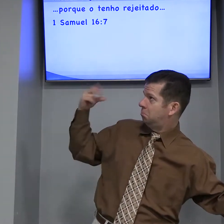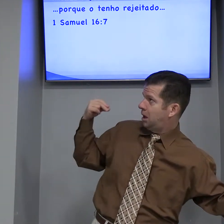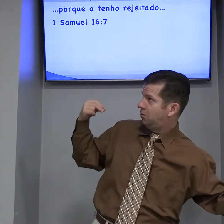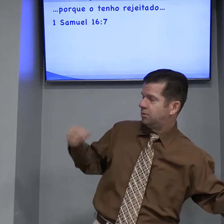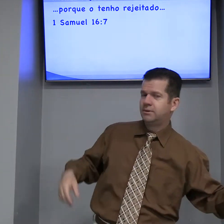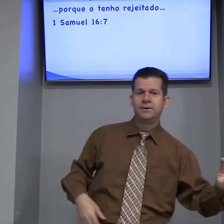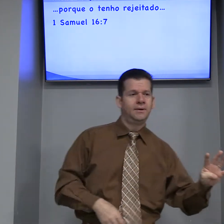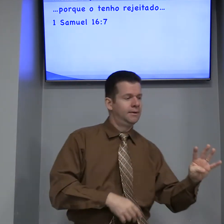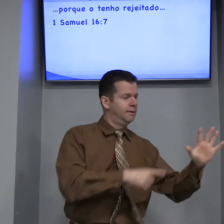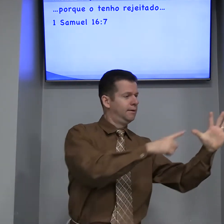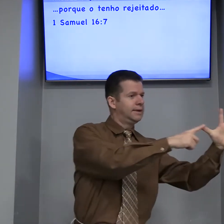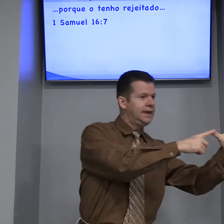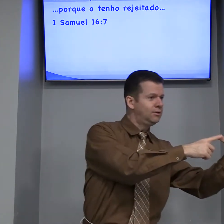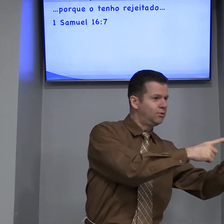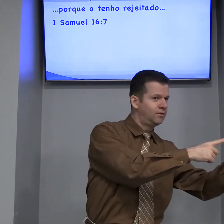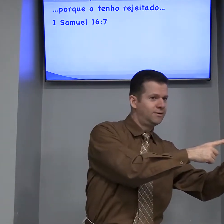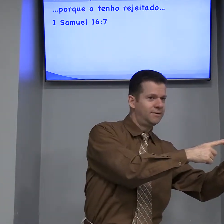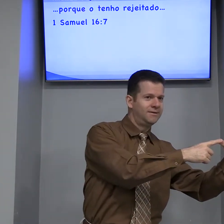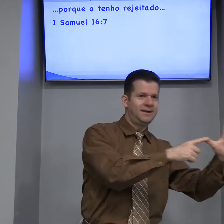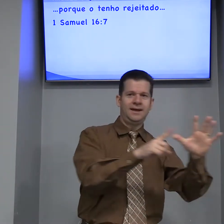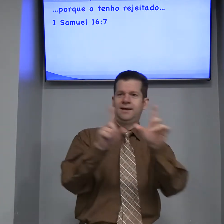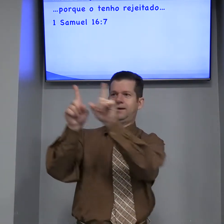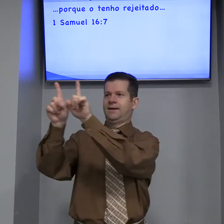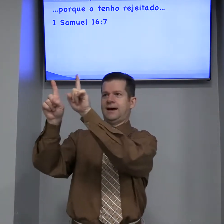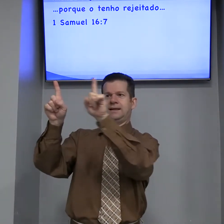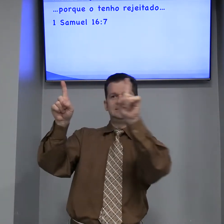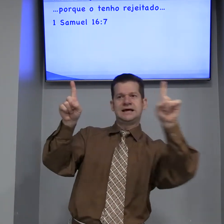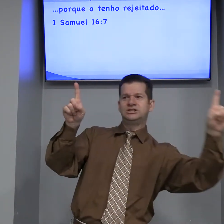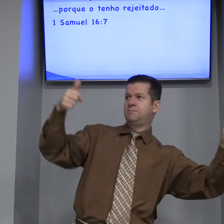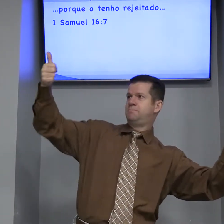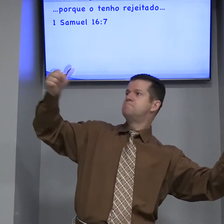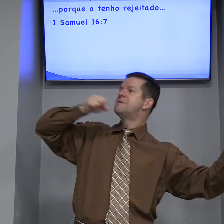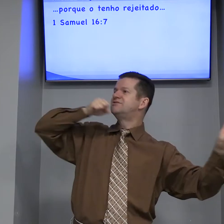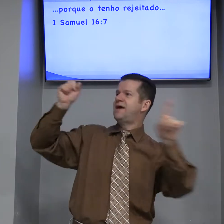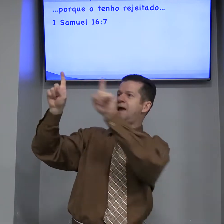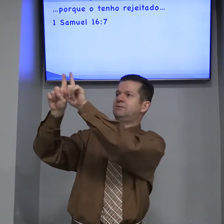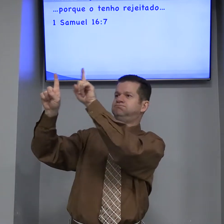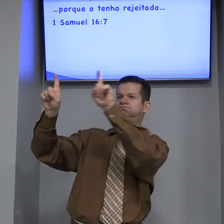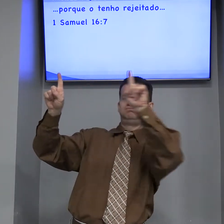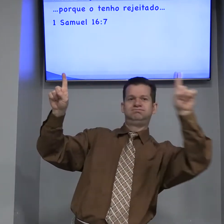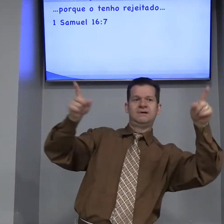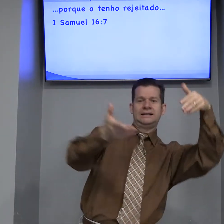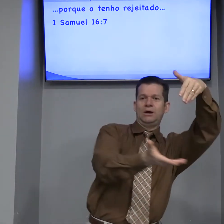Não. Quinto, né? Cada escadinha. Mais velho, até o